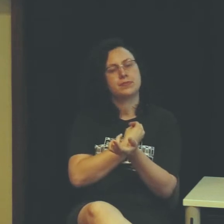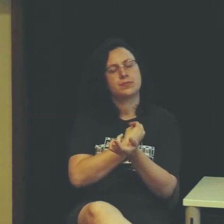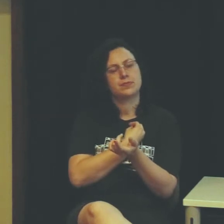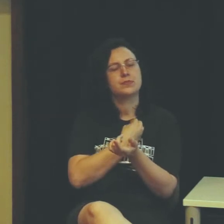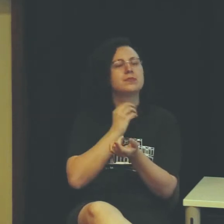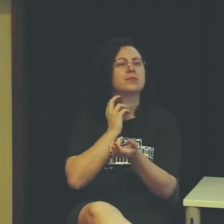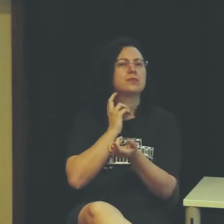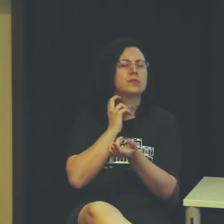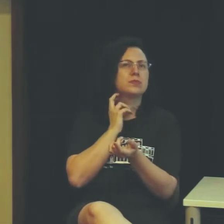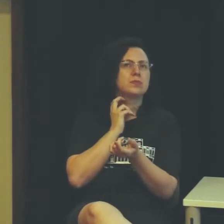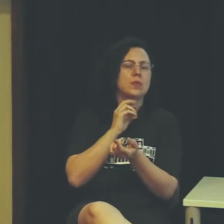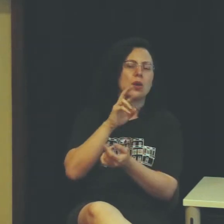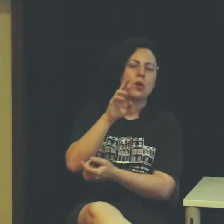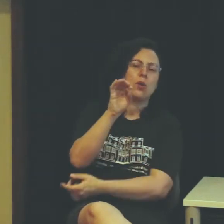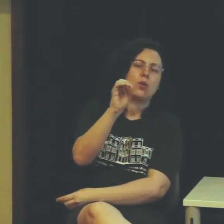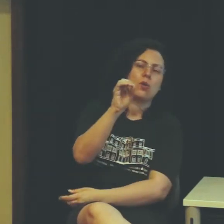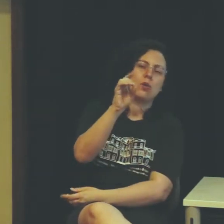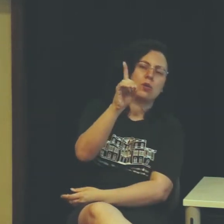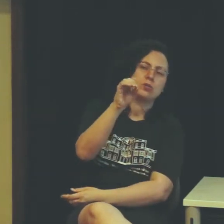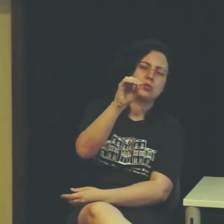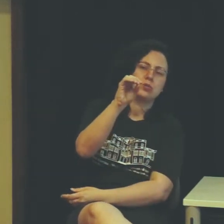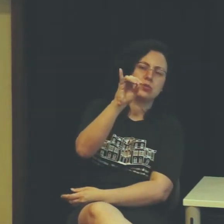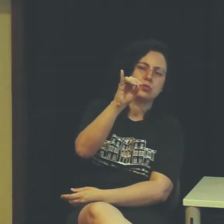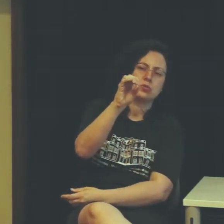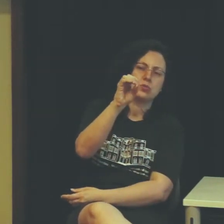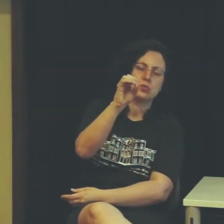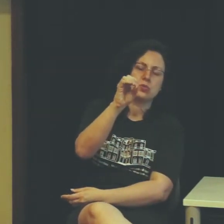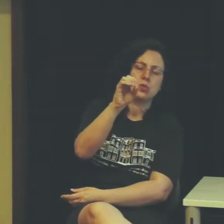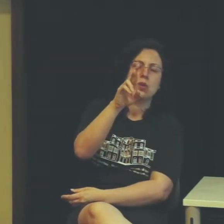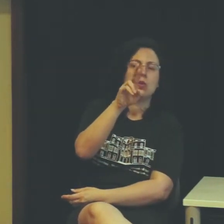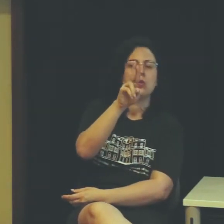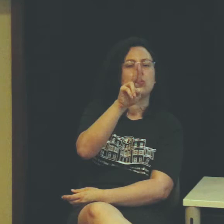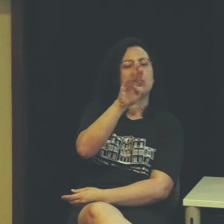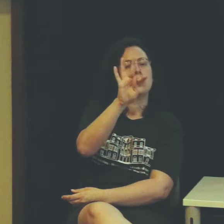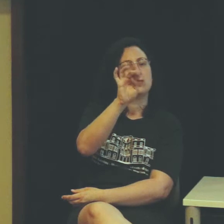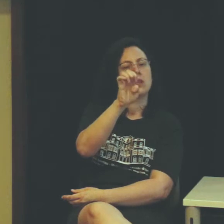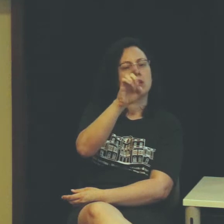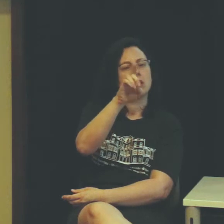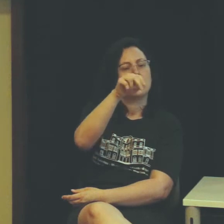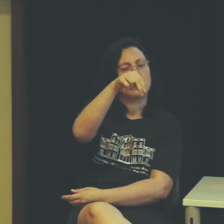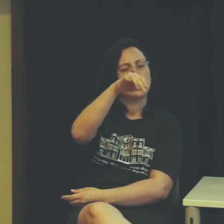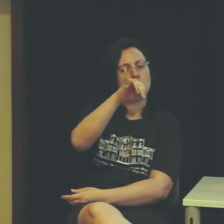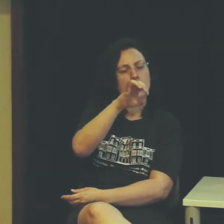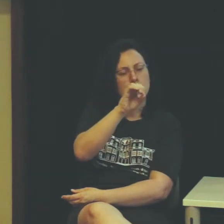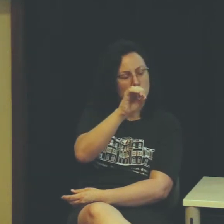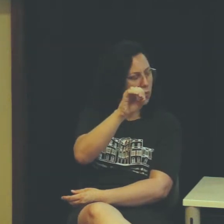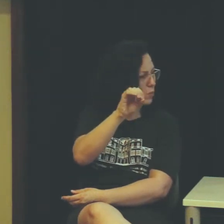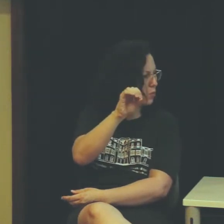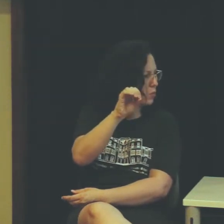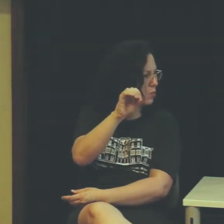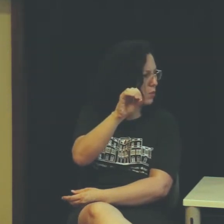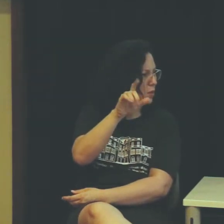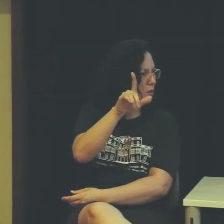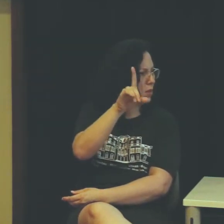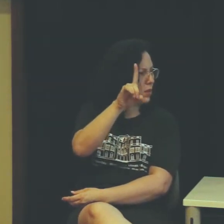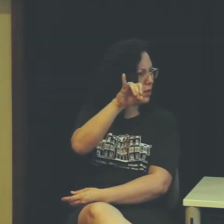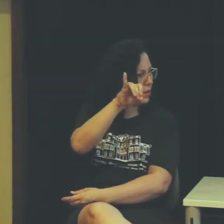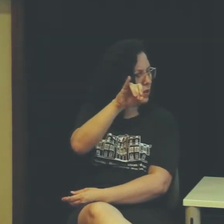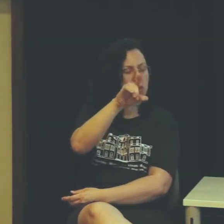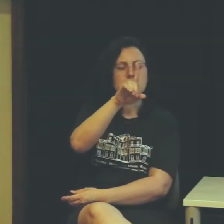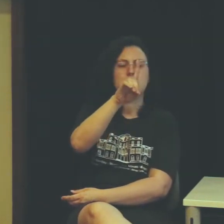são ródio, rutênio, ósmio e ídio. E por que eles estão agrupados e classificados aqui desse jeito? Porque,